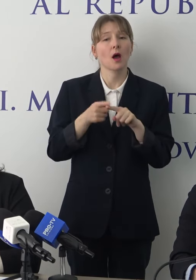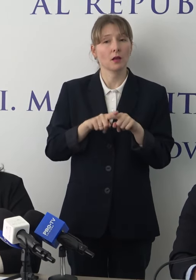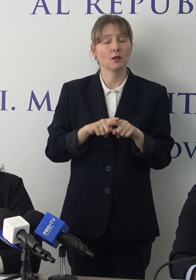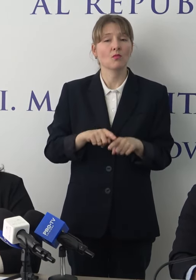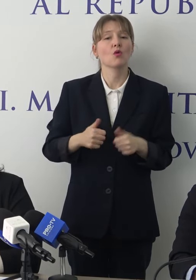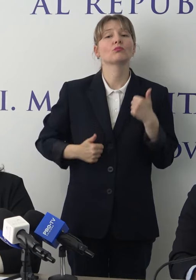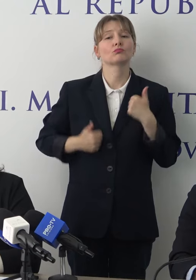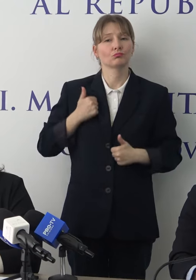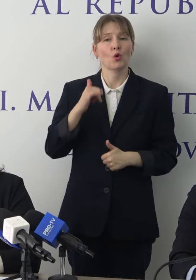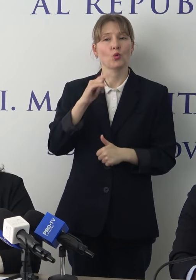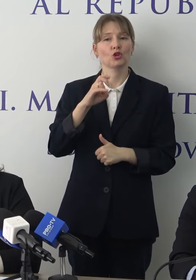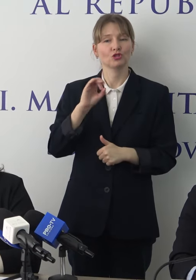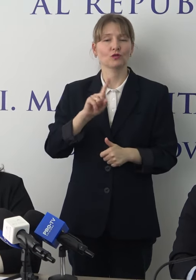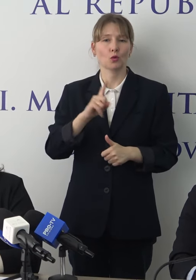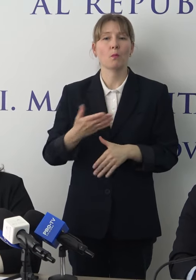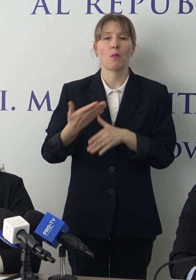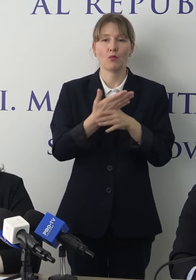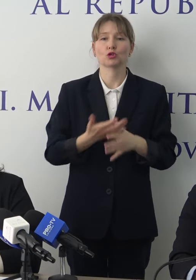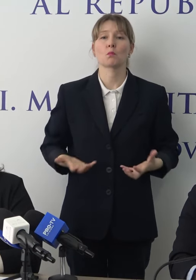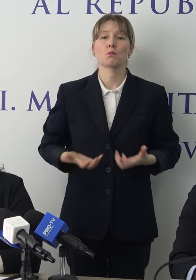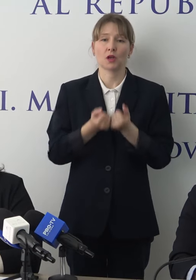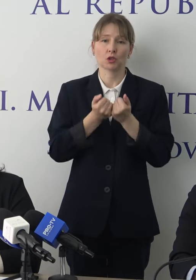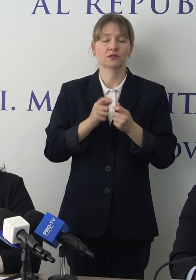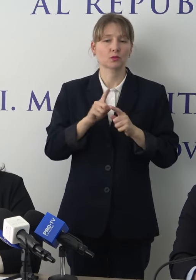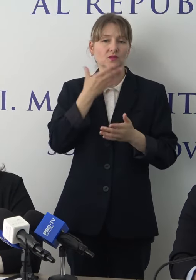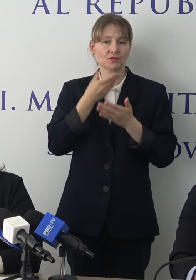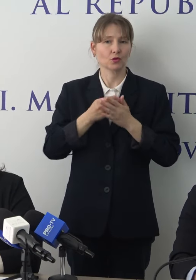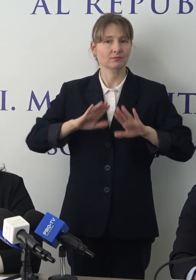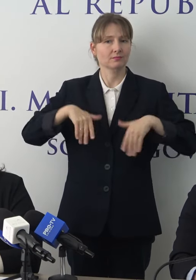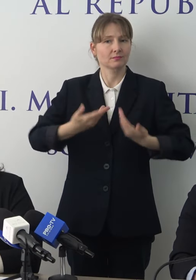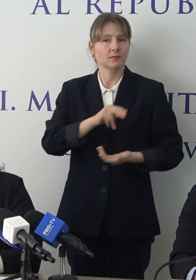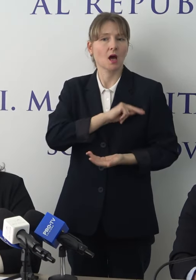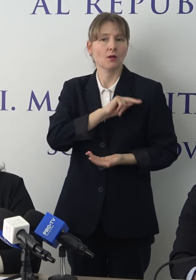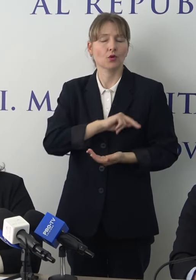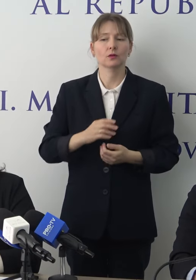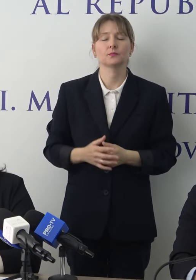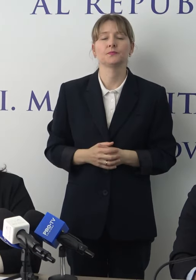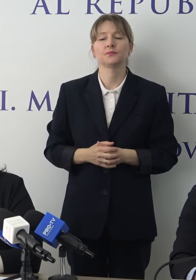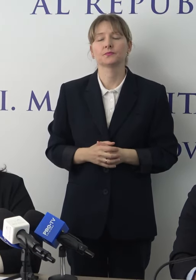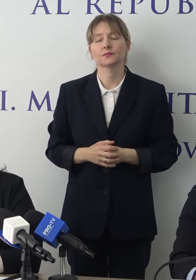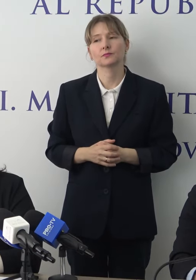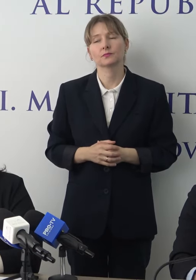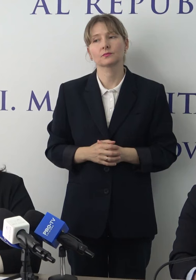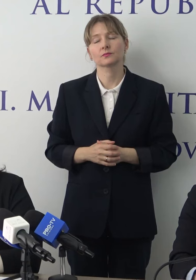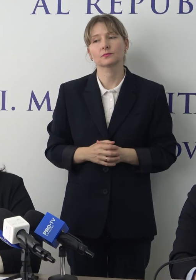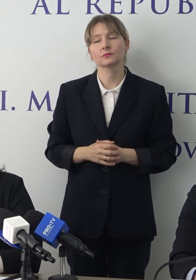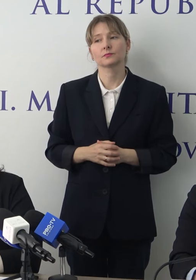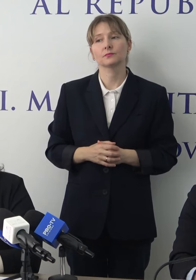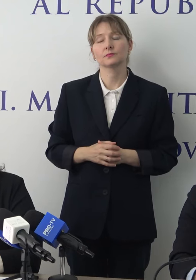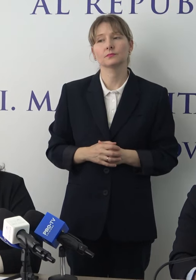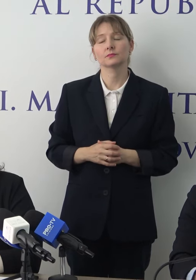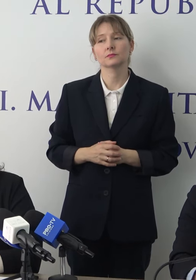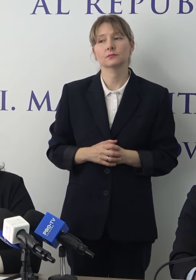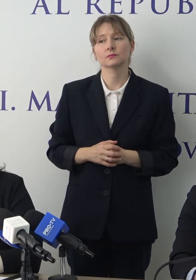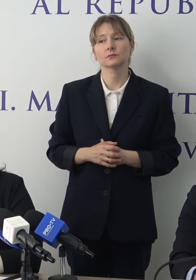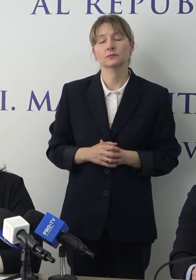să poată fi alături de Minister în ceea ce și-a propus. As part of our current collaboration and memorandum of understanding signed with the